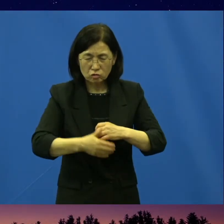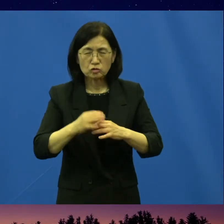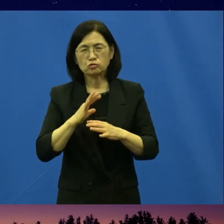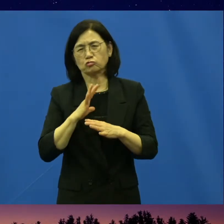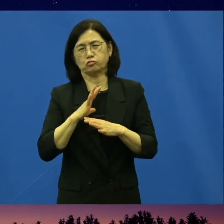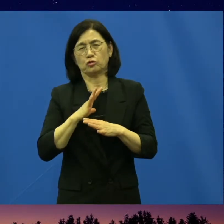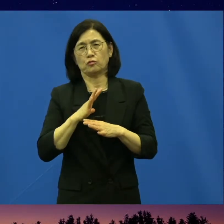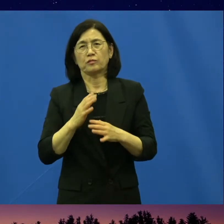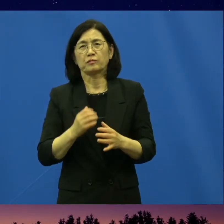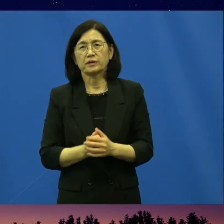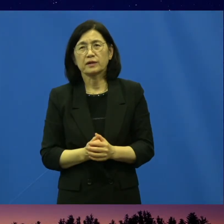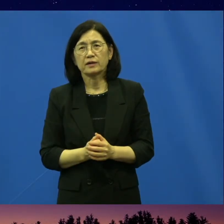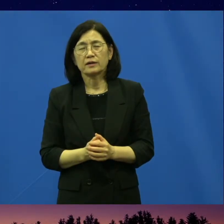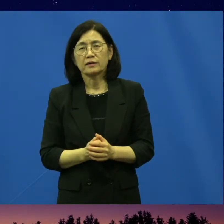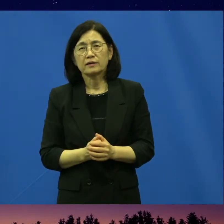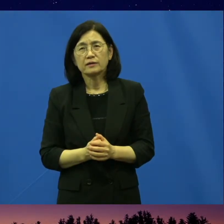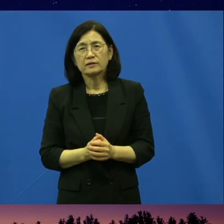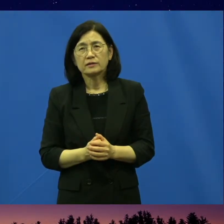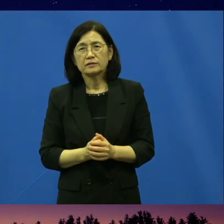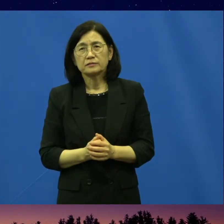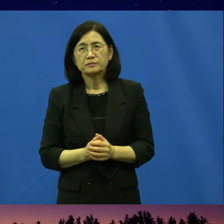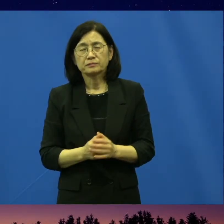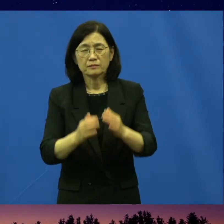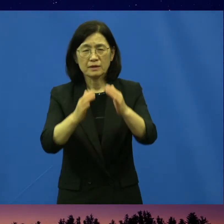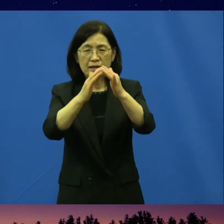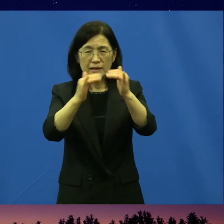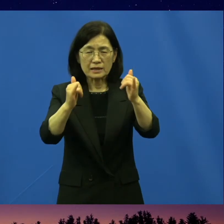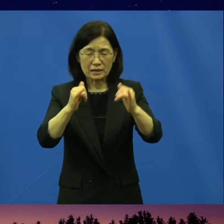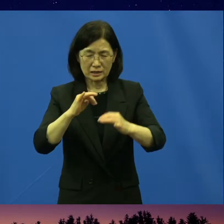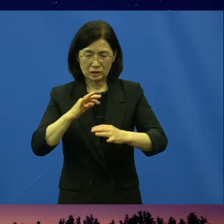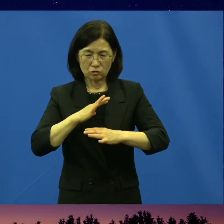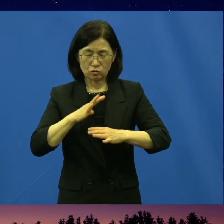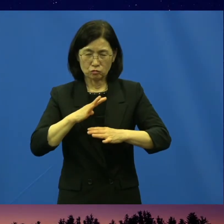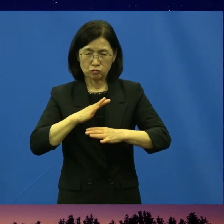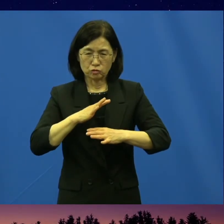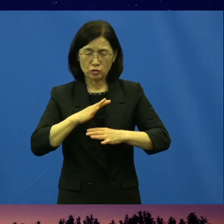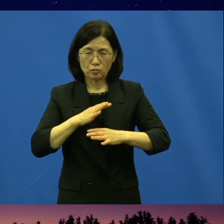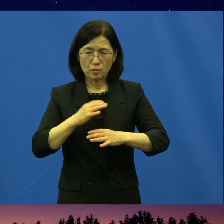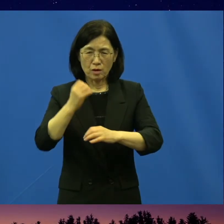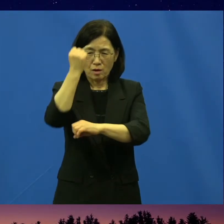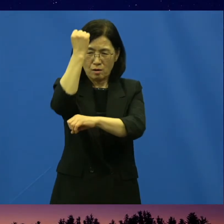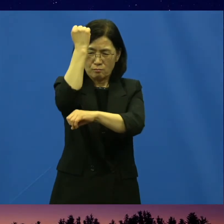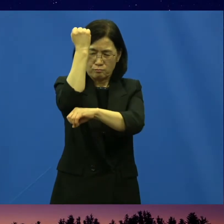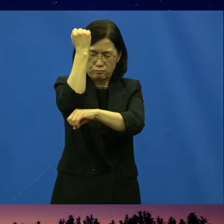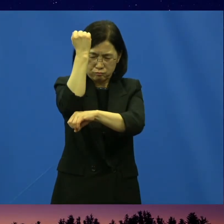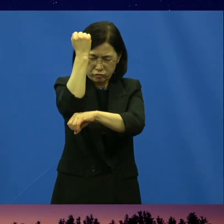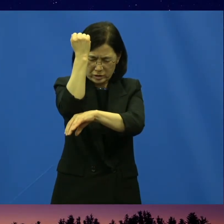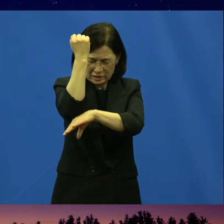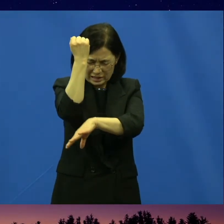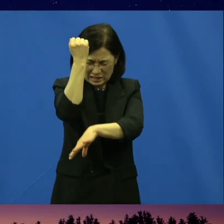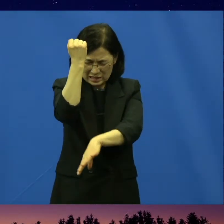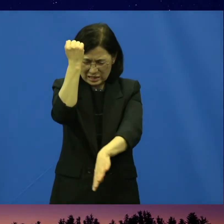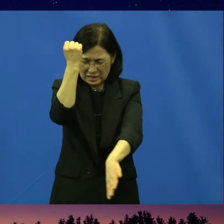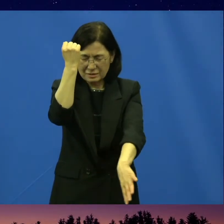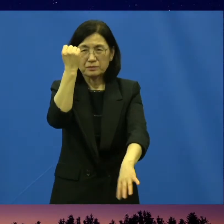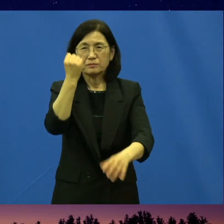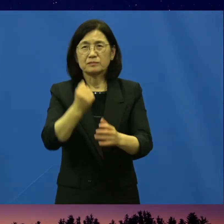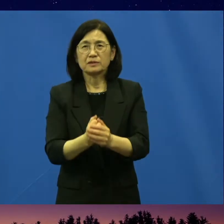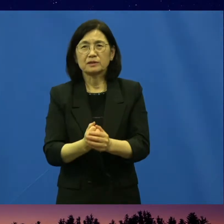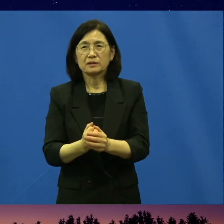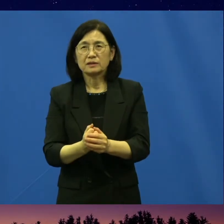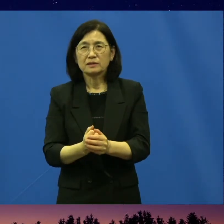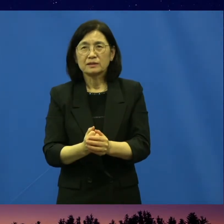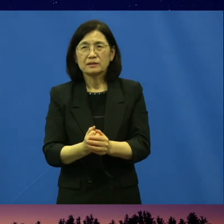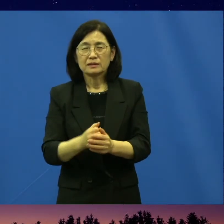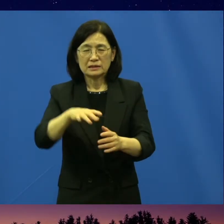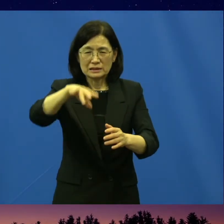이 인간에게 이 두려움은 뿌리가 깊어요. 어디부터 이 두려움이 출발되느냐? 우리가 잘 아는 것처럼